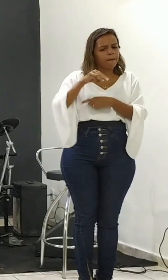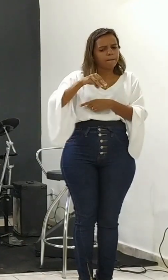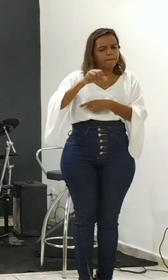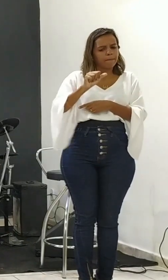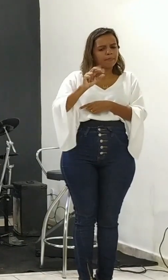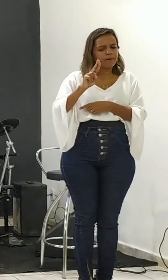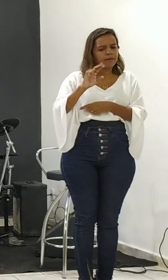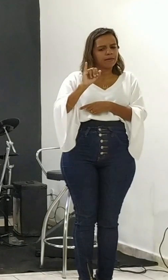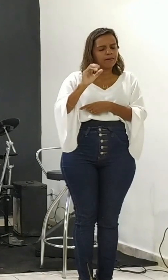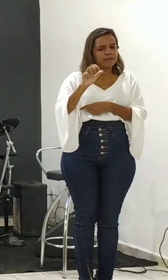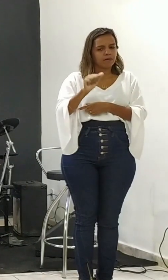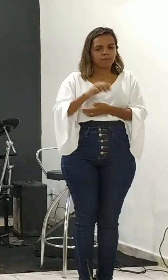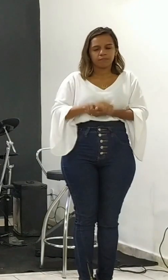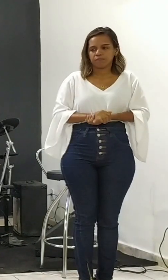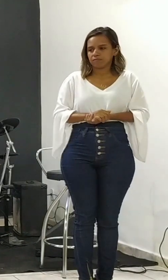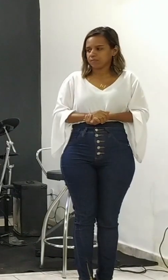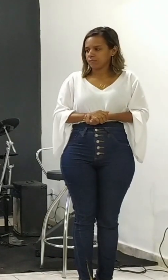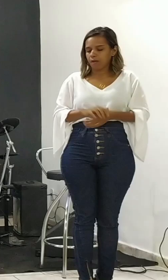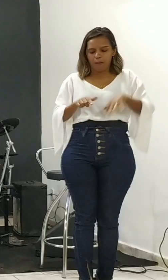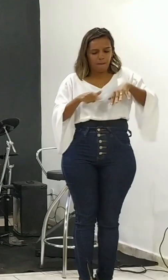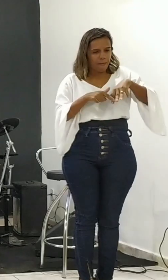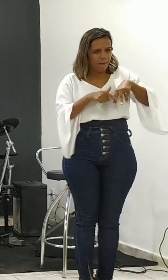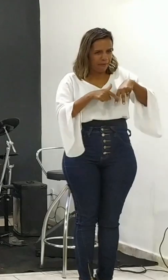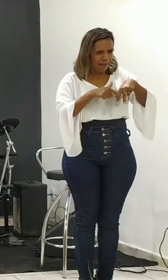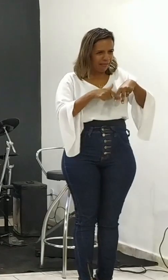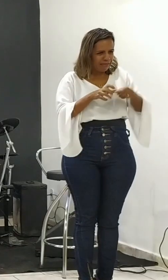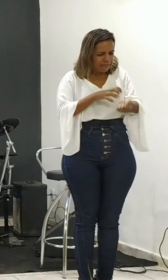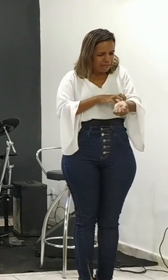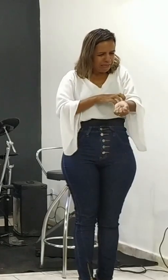Minha pele coça.